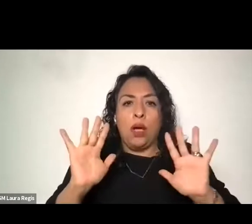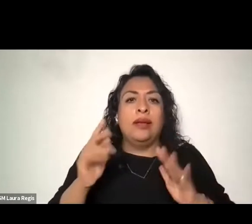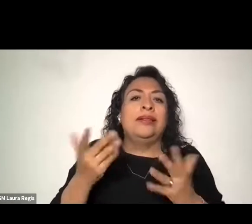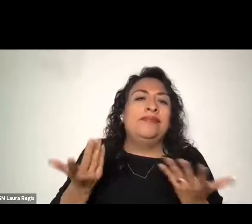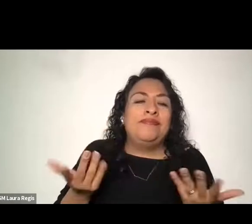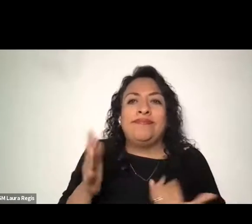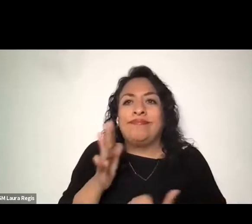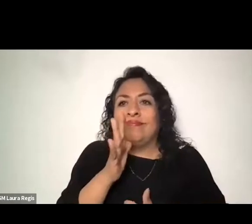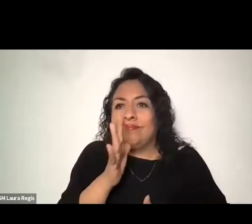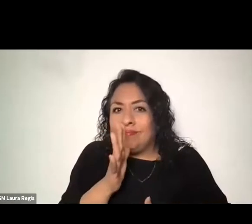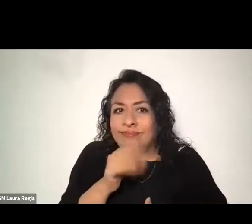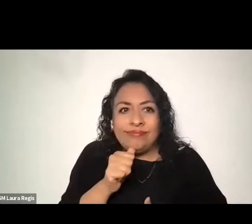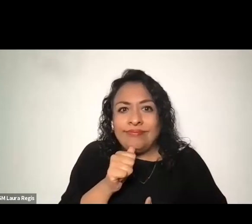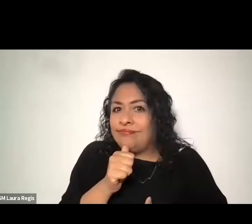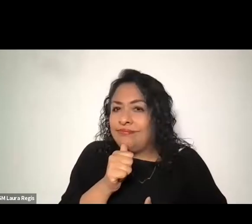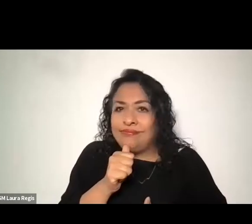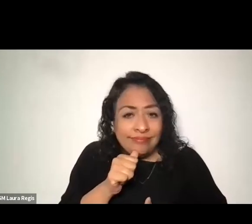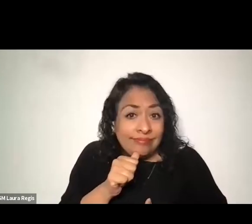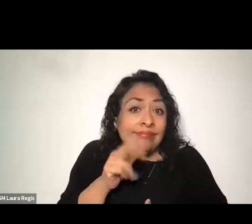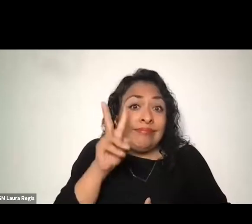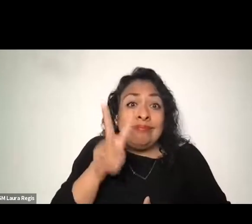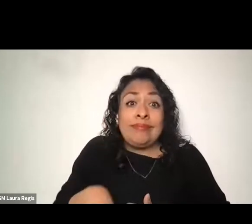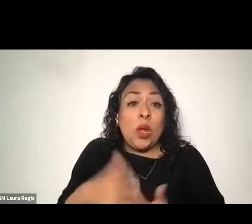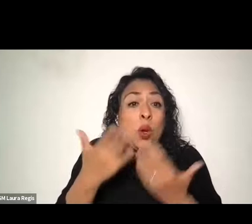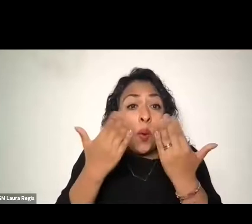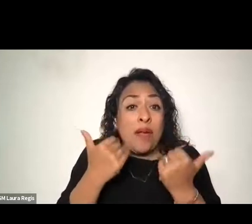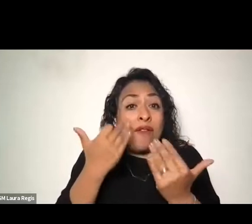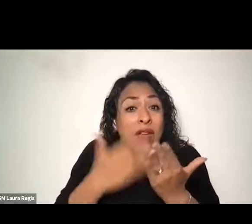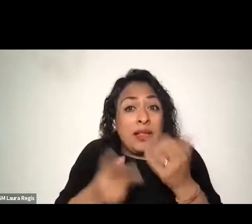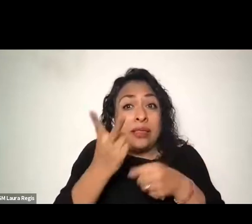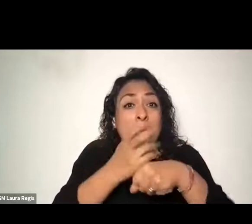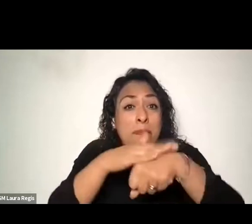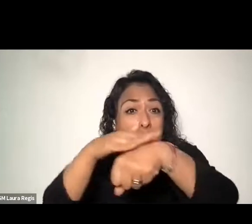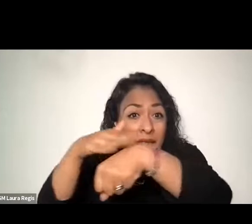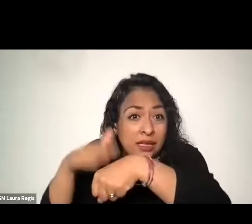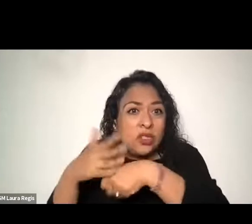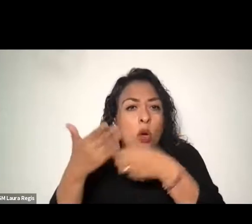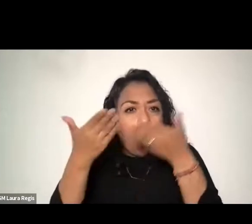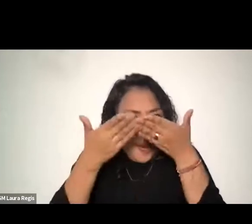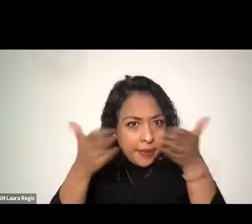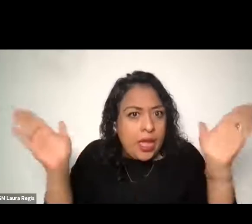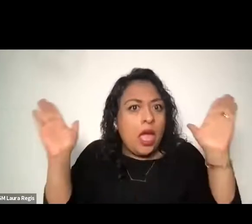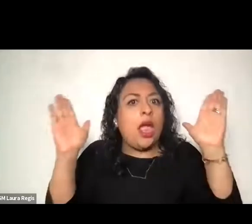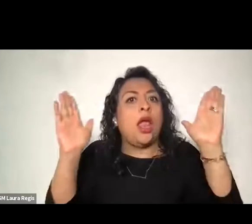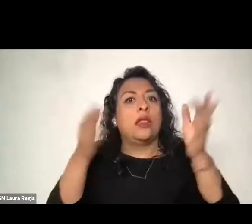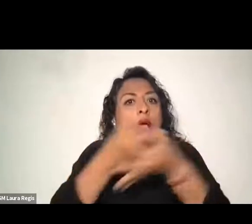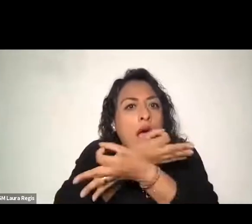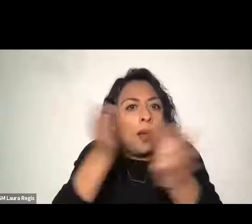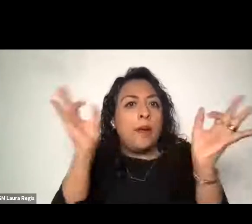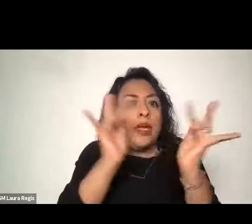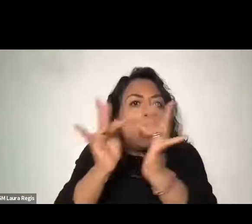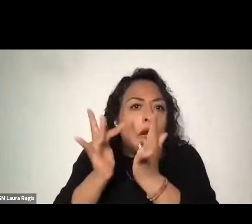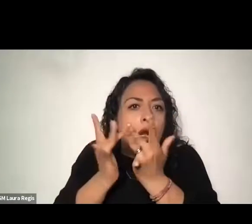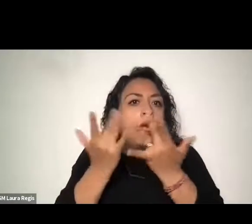puede, y sin haber hecho además una convocatoria, digamos, de manera abierta, publicado en redes, pero no